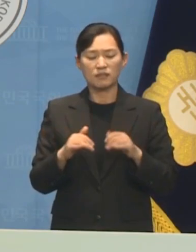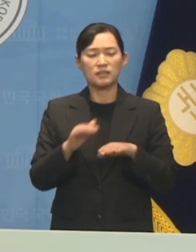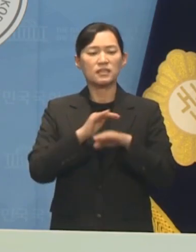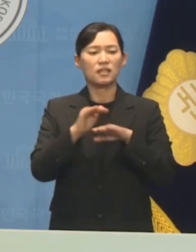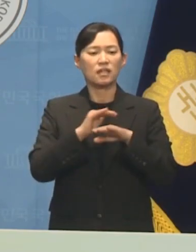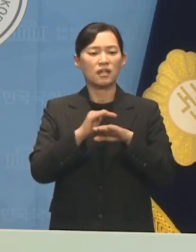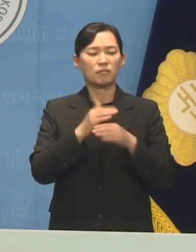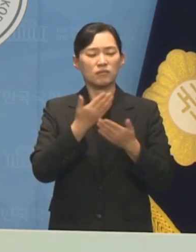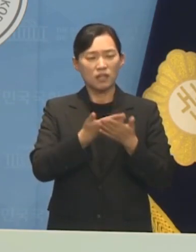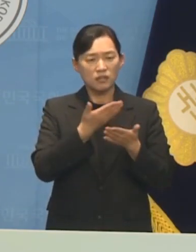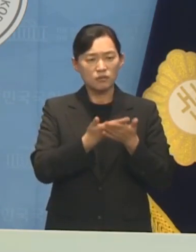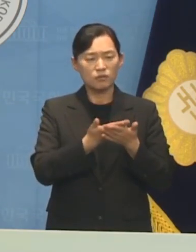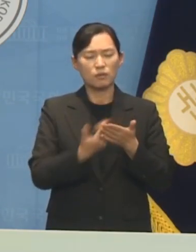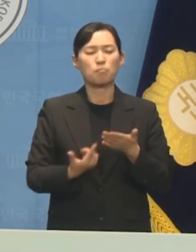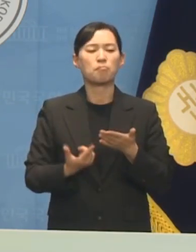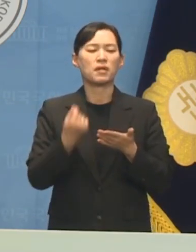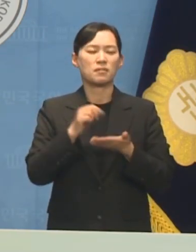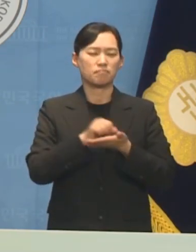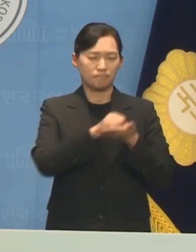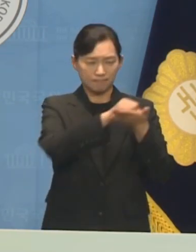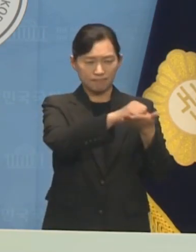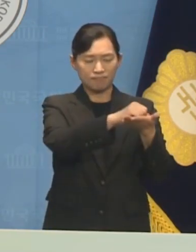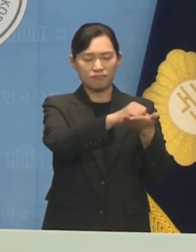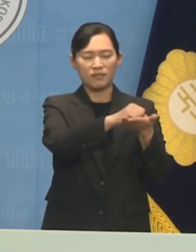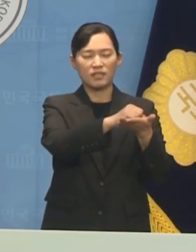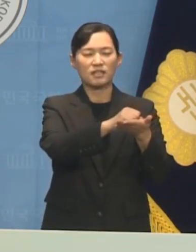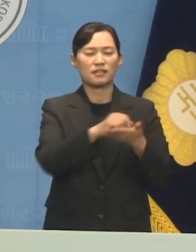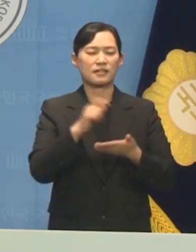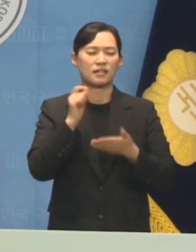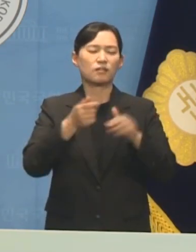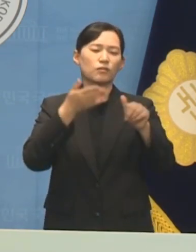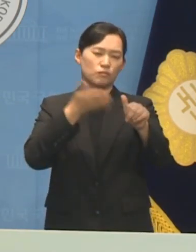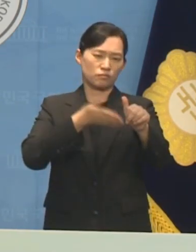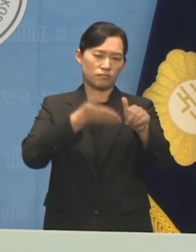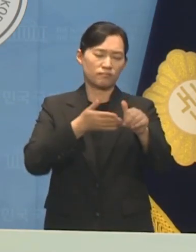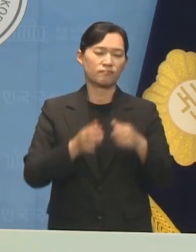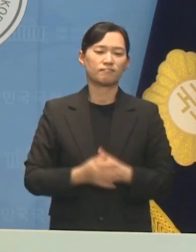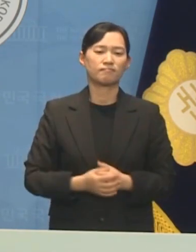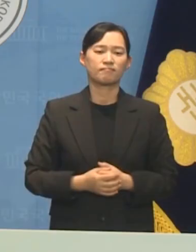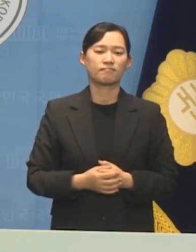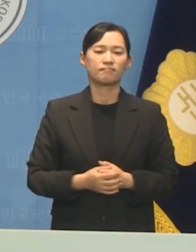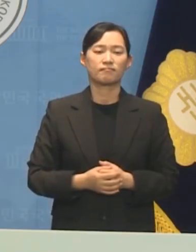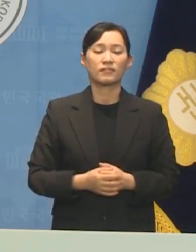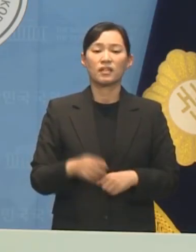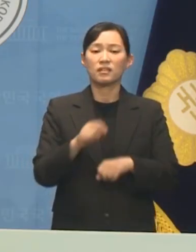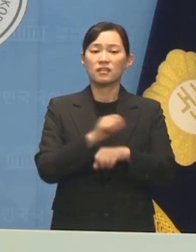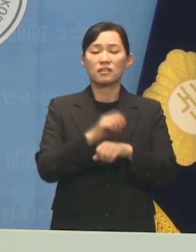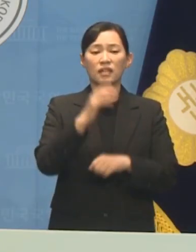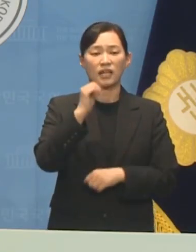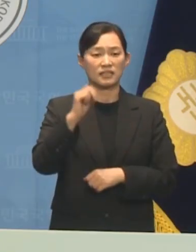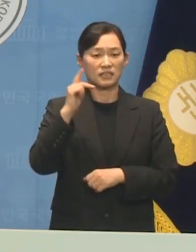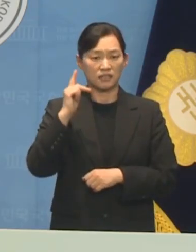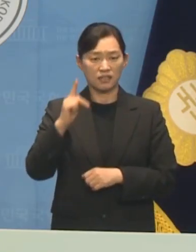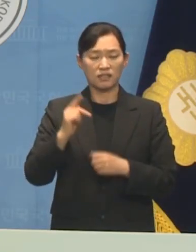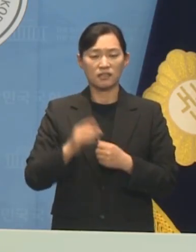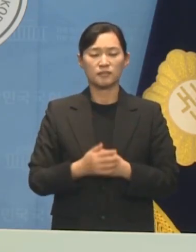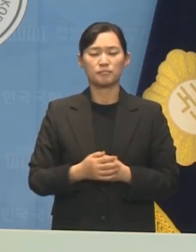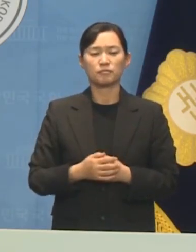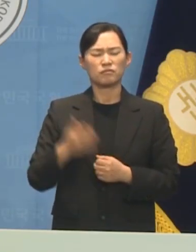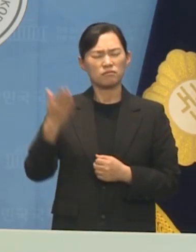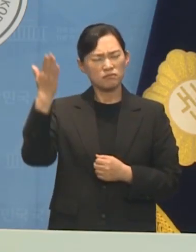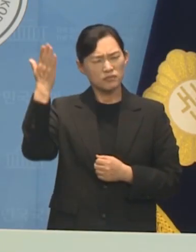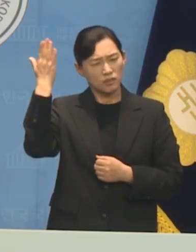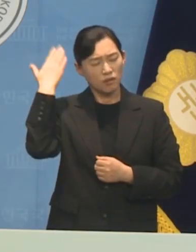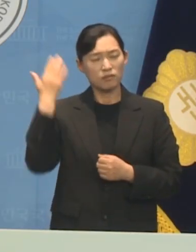요구가 조속히 받아들여지기를 강력히 촉구합니다. 특히 SK매직 서비스는